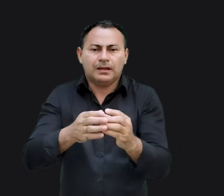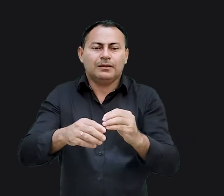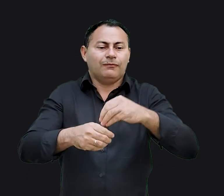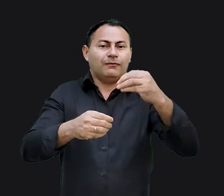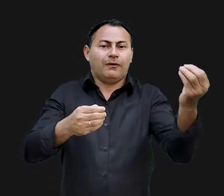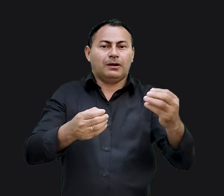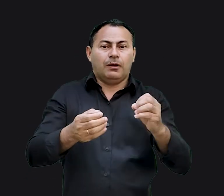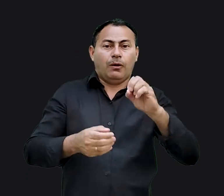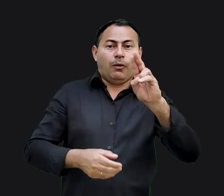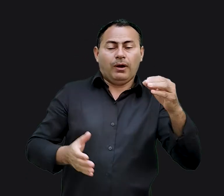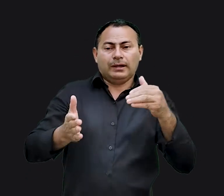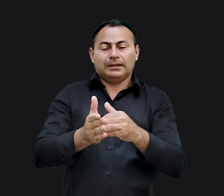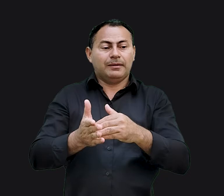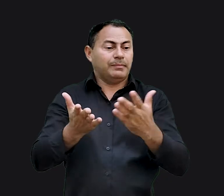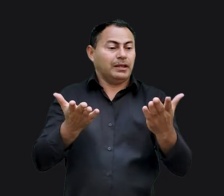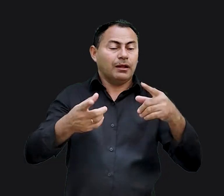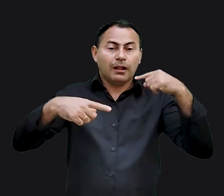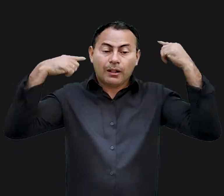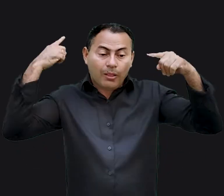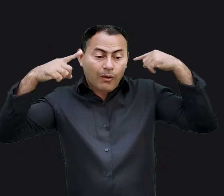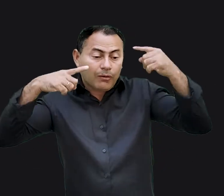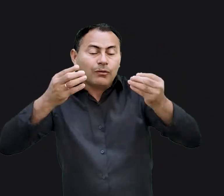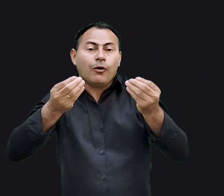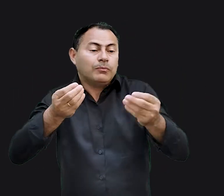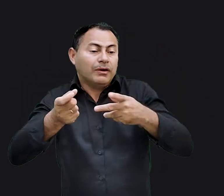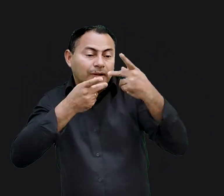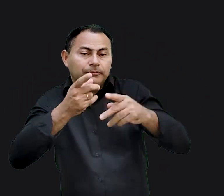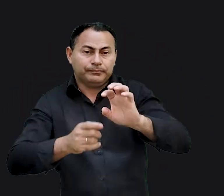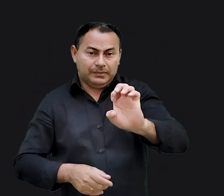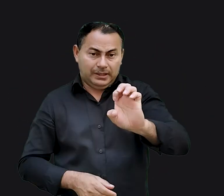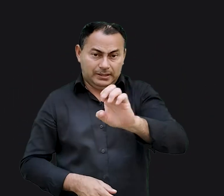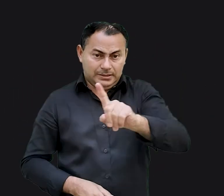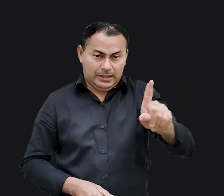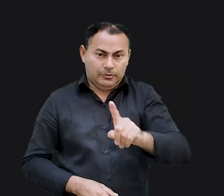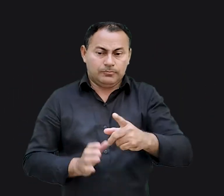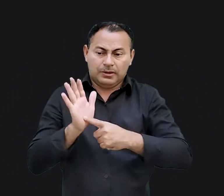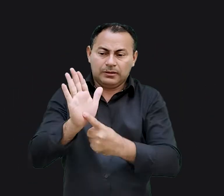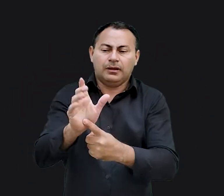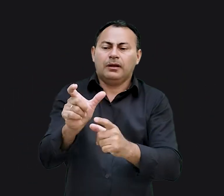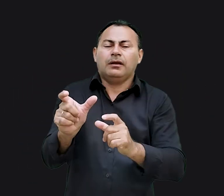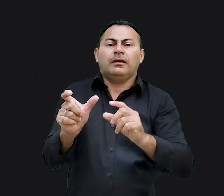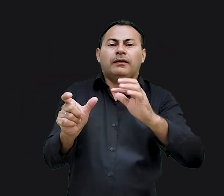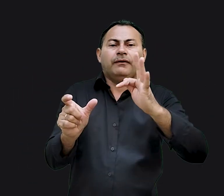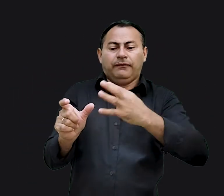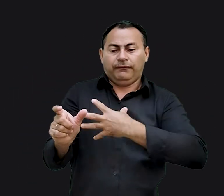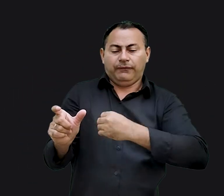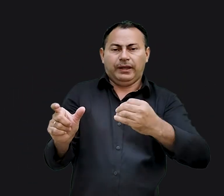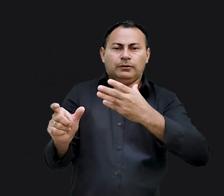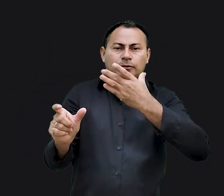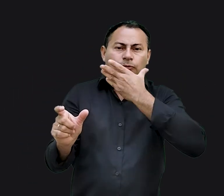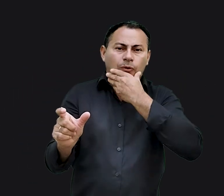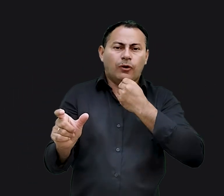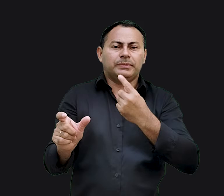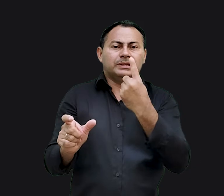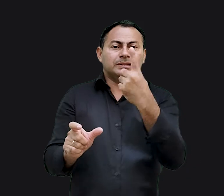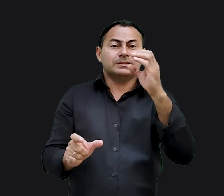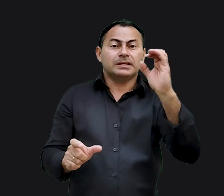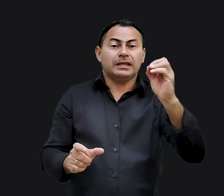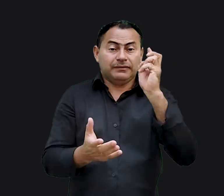centro deslocado, ou até meio maluco, vamos dizer assim. Ezequiel usa a expressão filho do homem cerca de 100